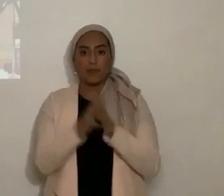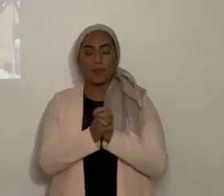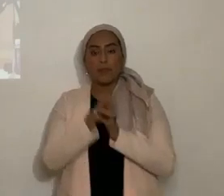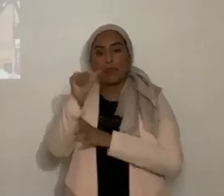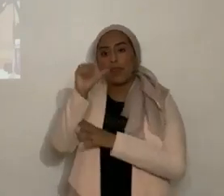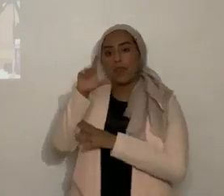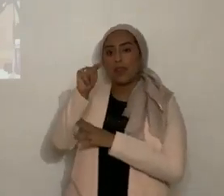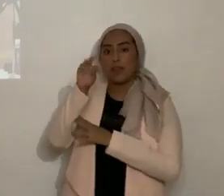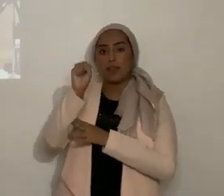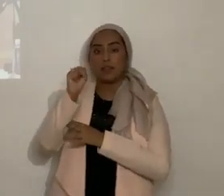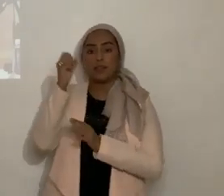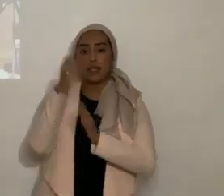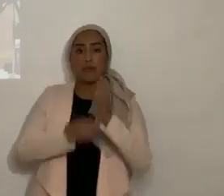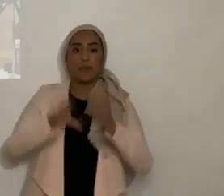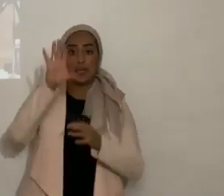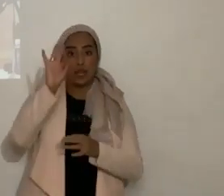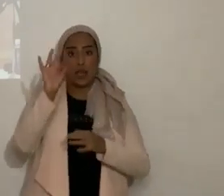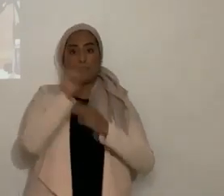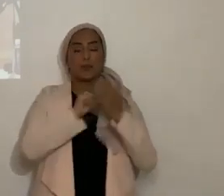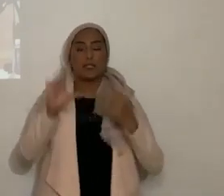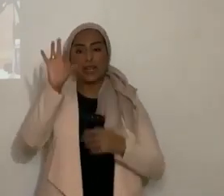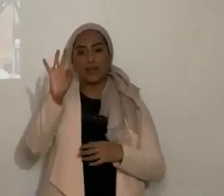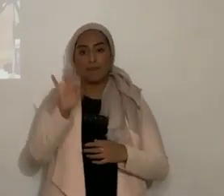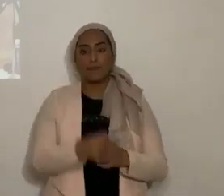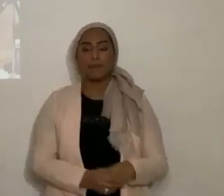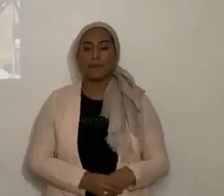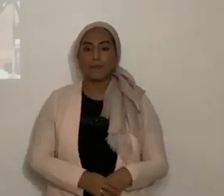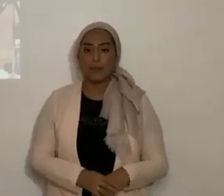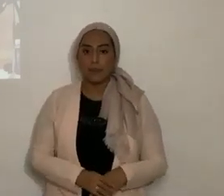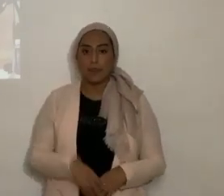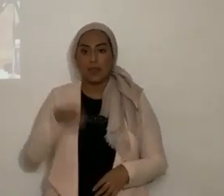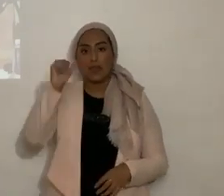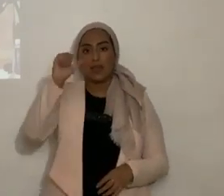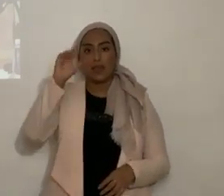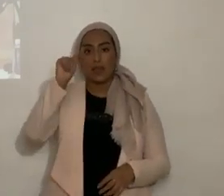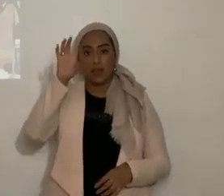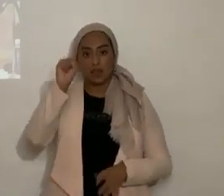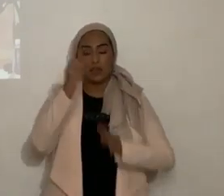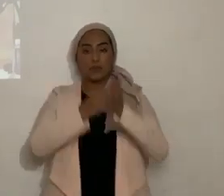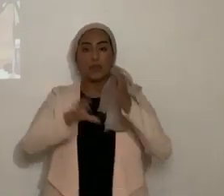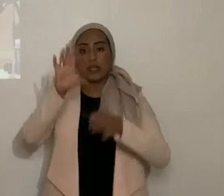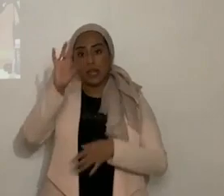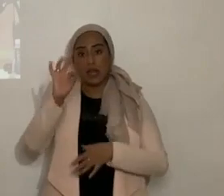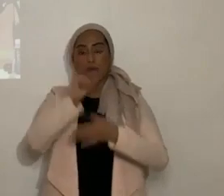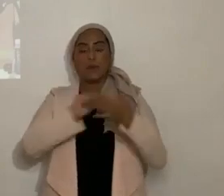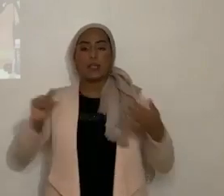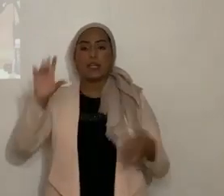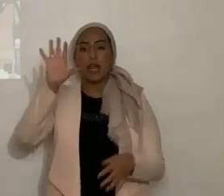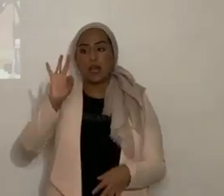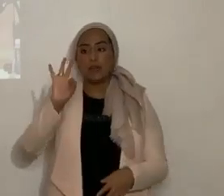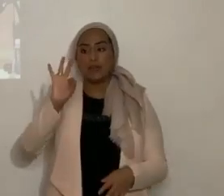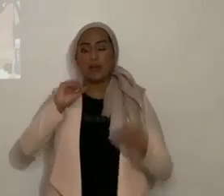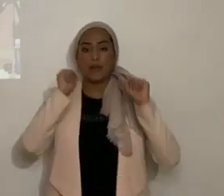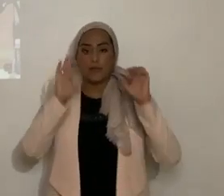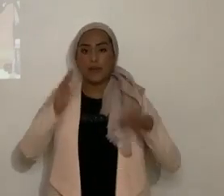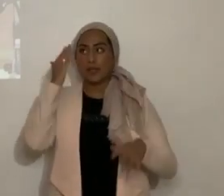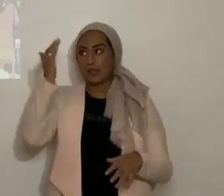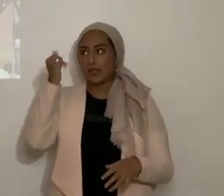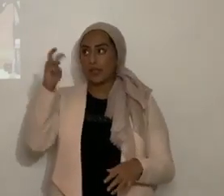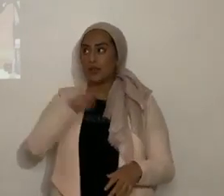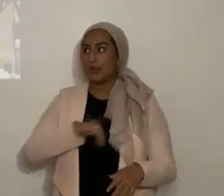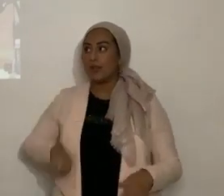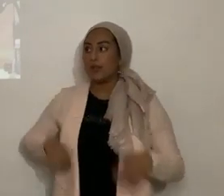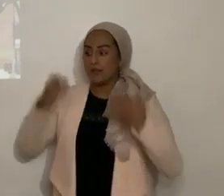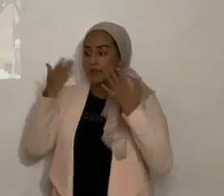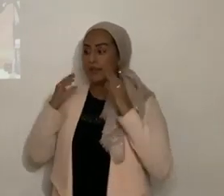Hechos, capítulo 9, verso 9. Hechos, capítulo 9, verso 9. Bendito eres Yahshua HaMashiach que